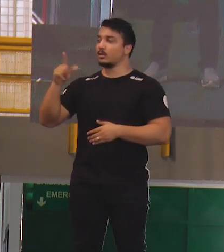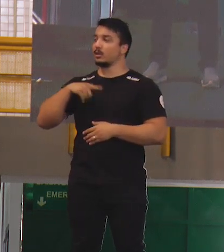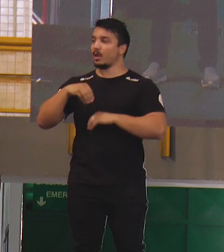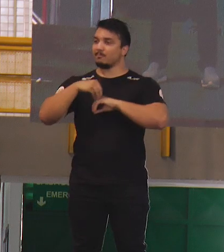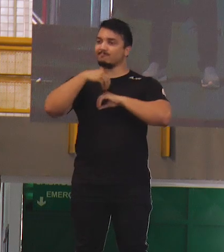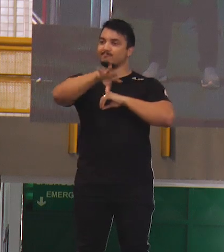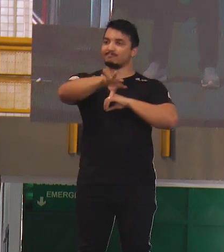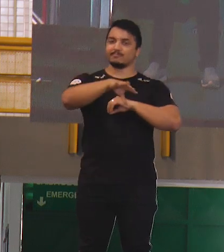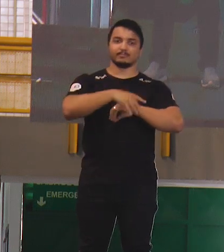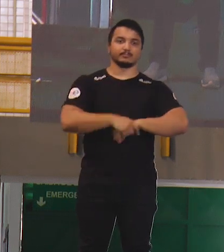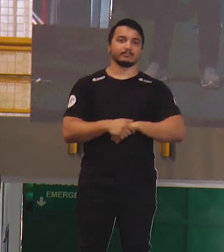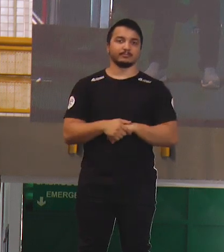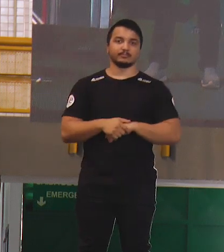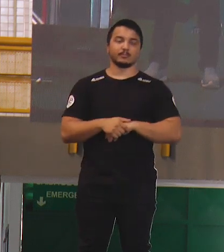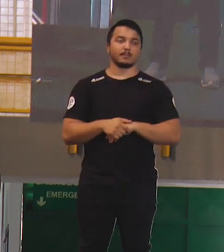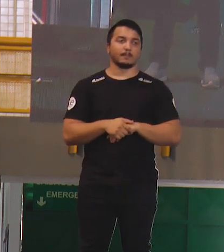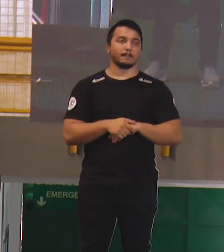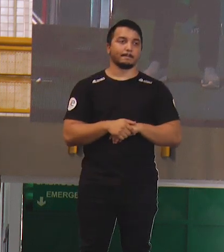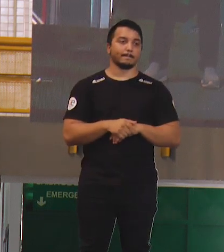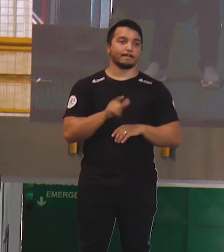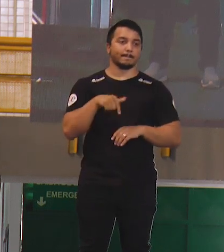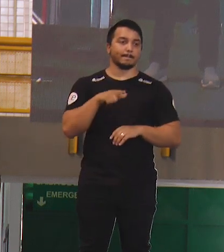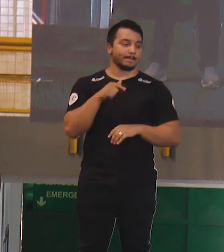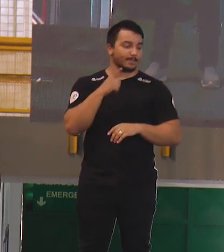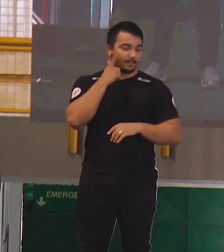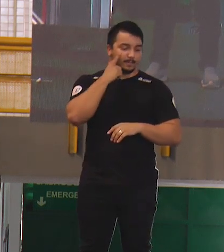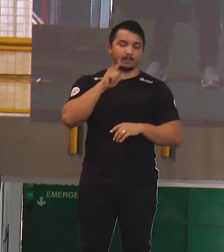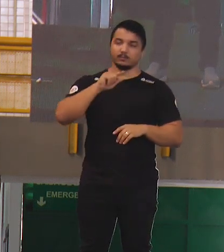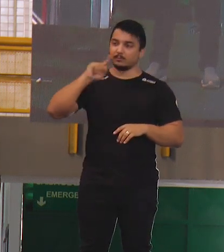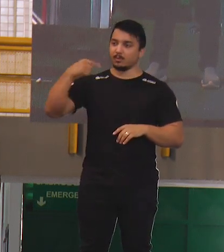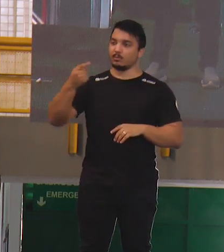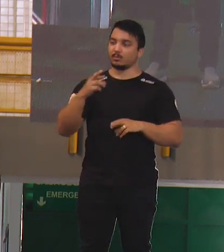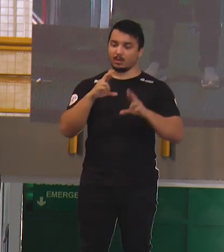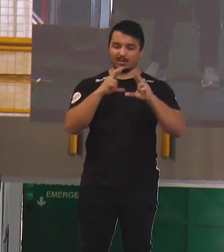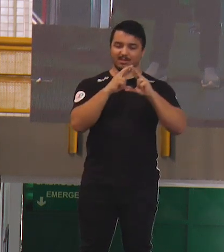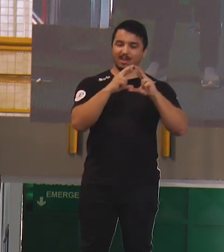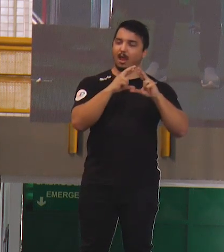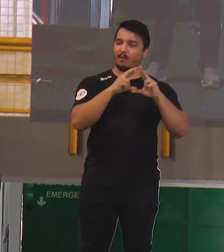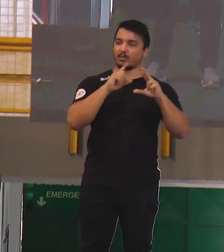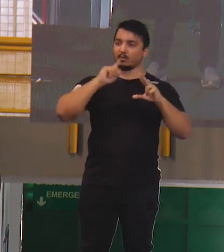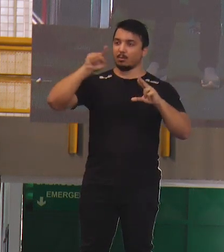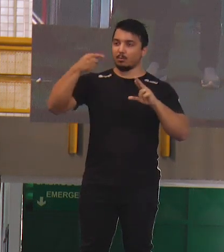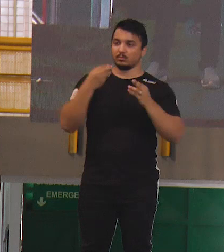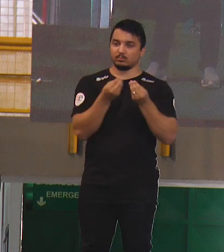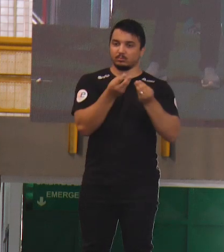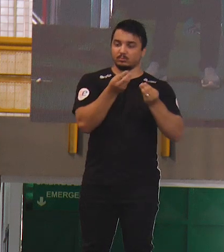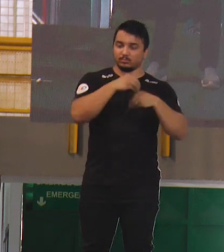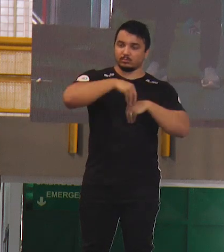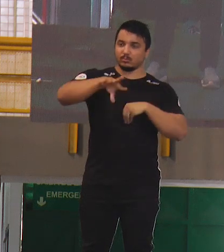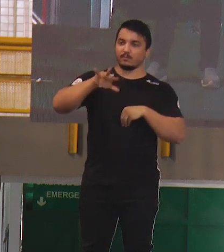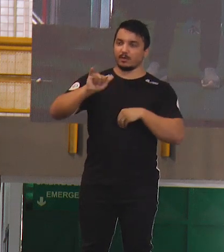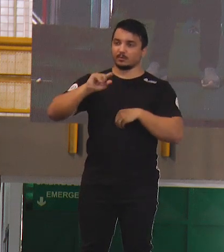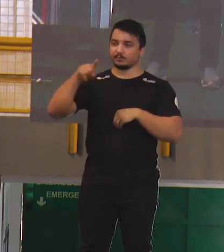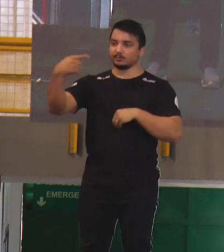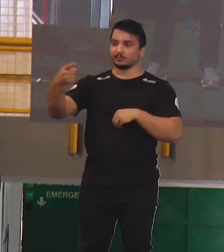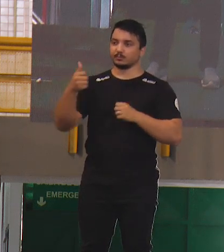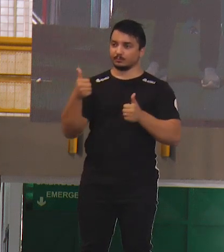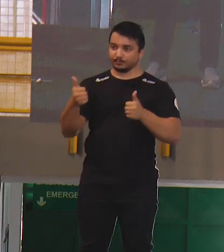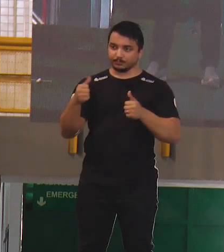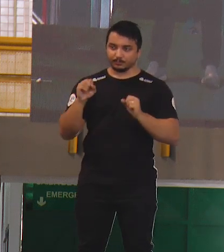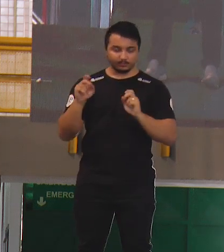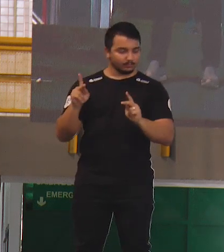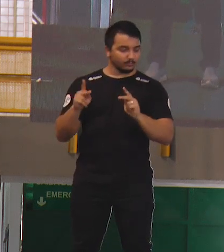para vocês. Tá certo? Isso aí, no próximo encontro, eu deixo esse linkzinho aqui para compartilhar, viu? Tá